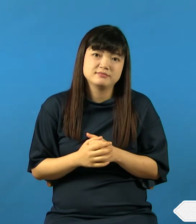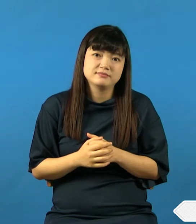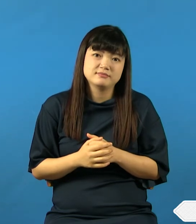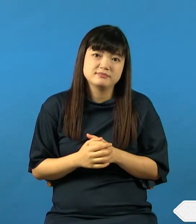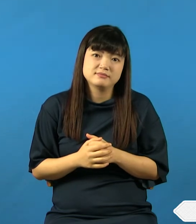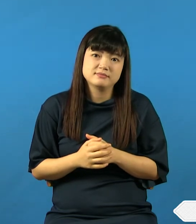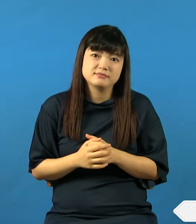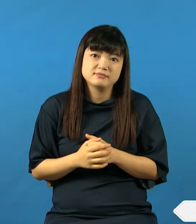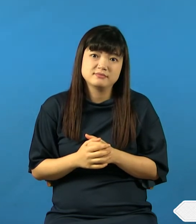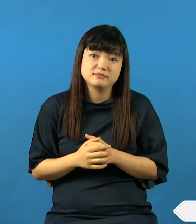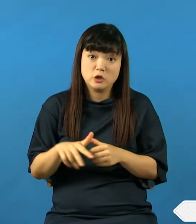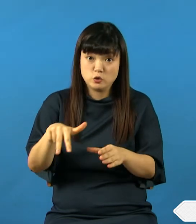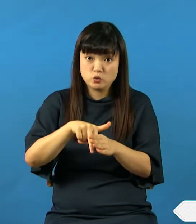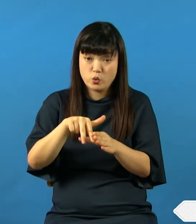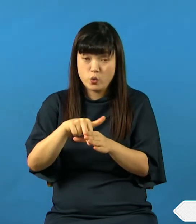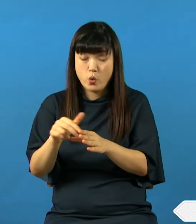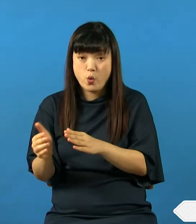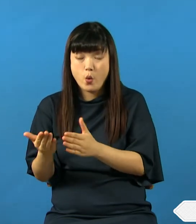됐습니다.